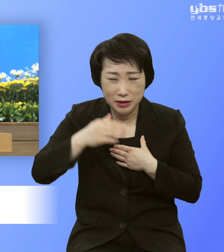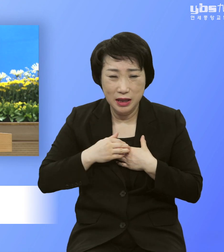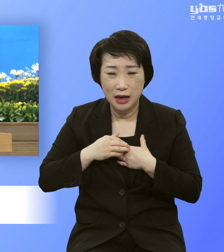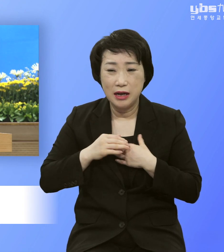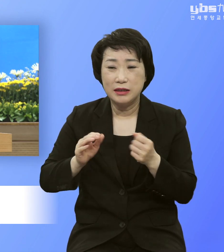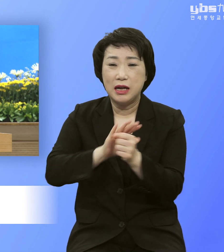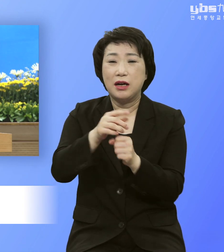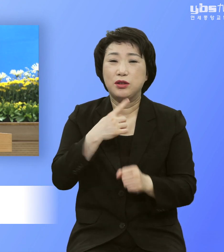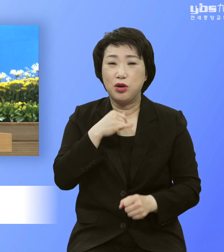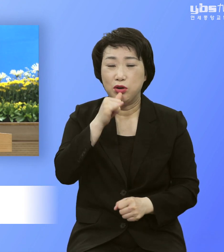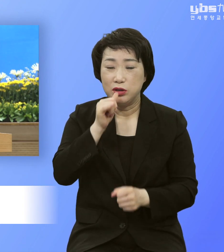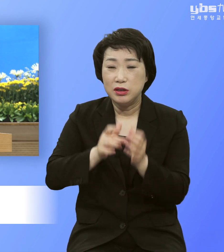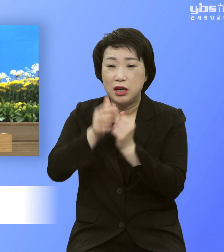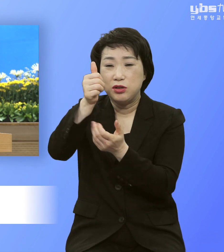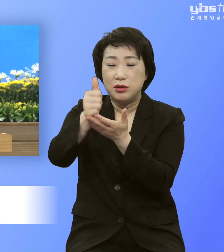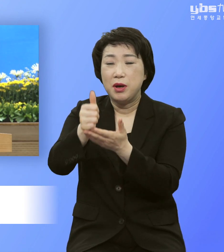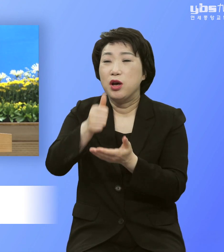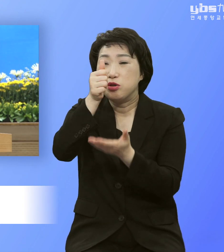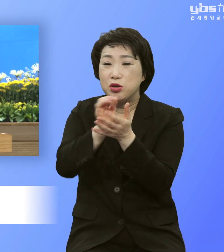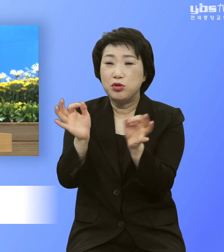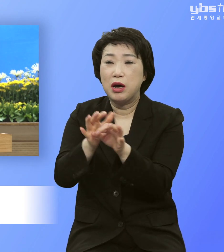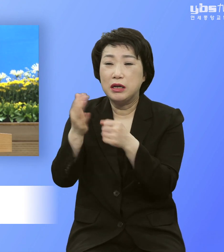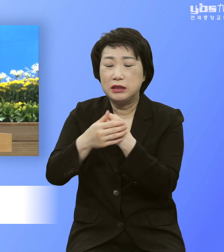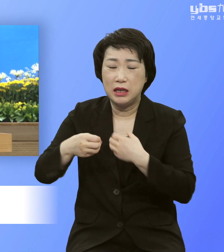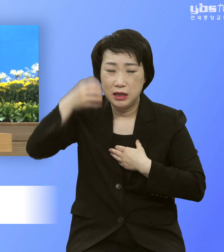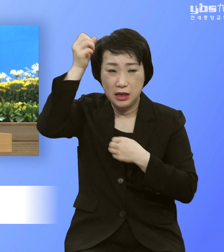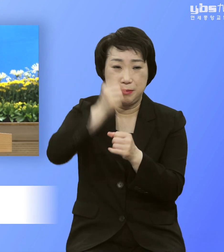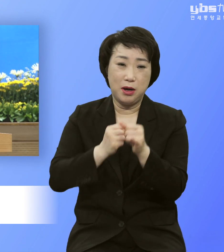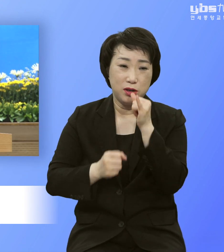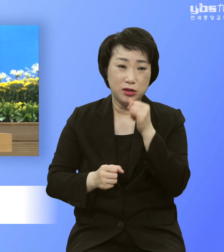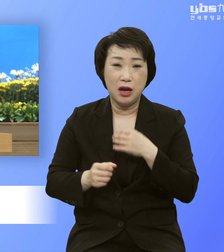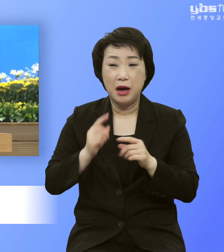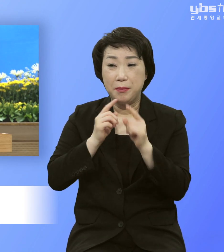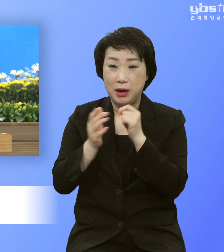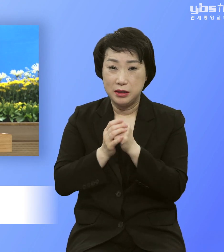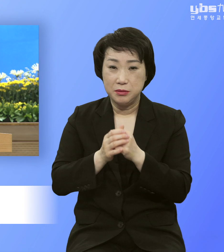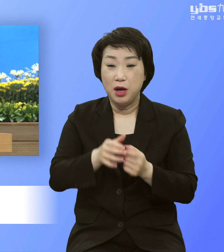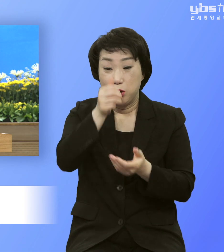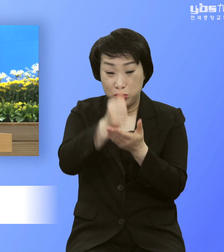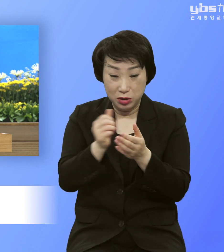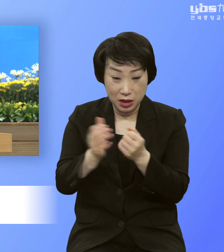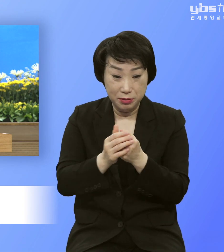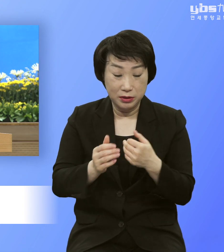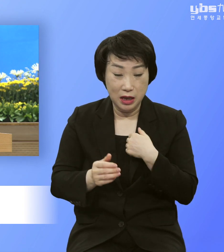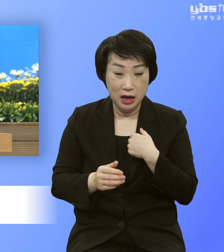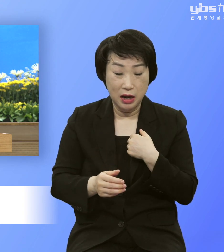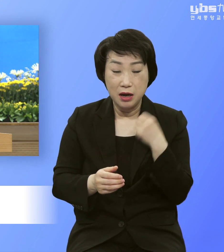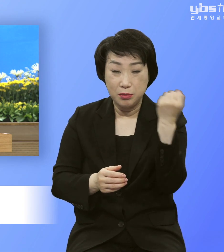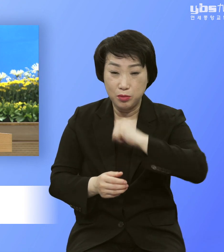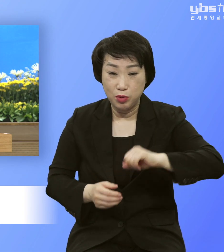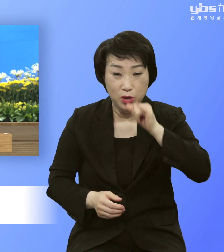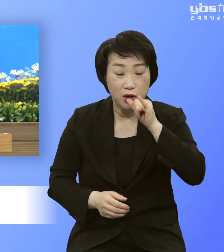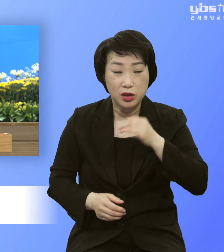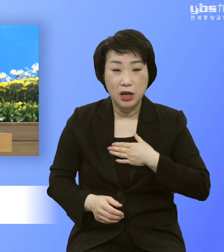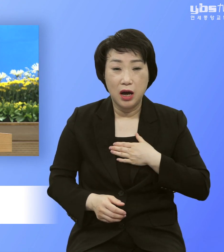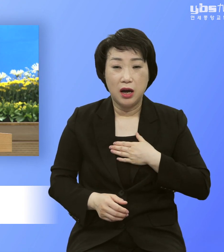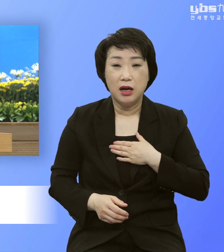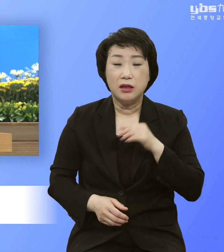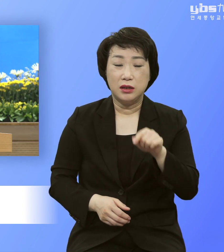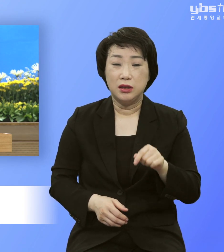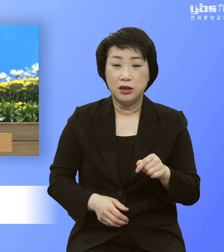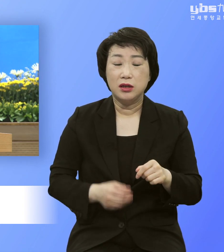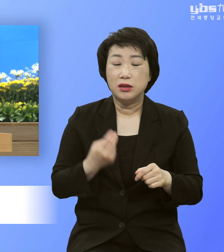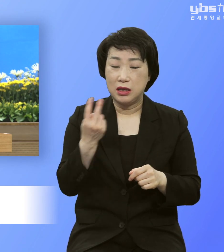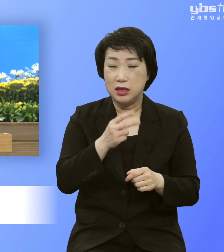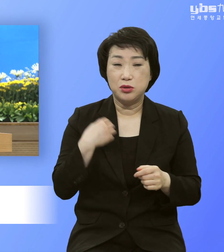내가 사랑했던 예수 그리스도 속죄의 은혜를 망각하게 만들고 그 말씀의 죄로 그 말씀을 불순종해서 지었던 그